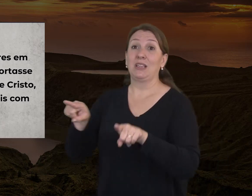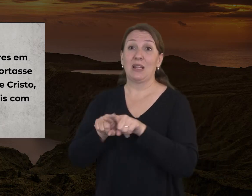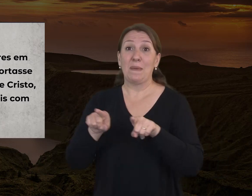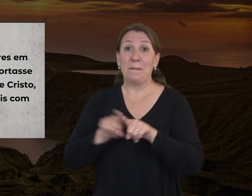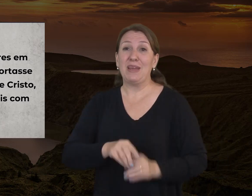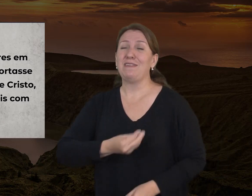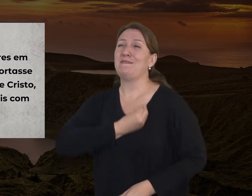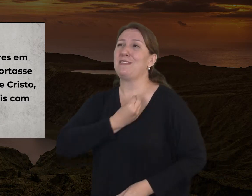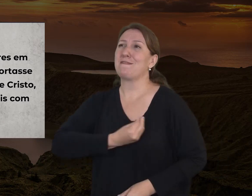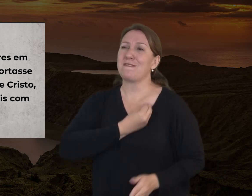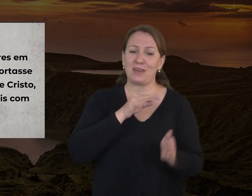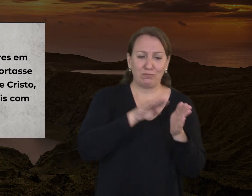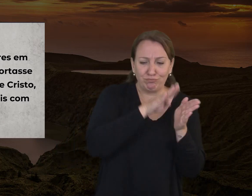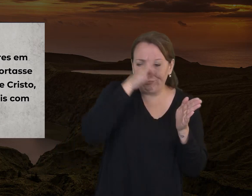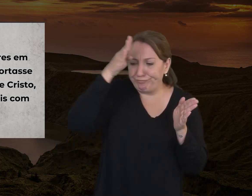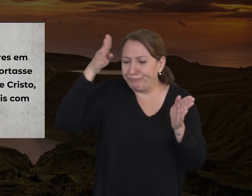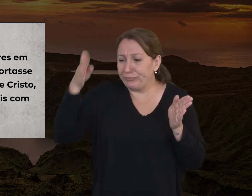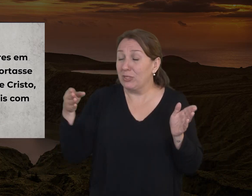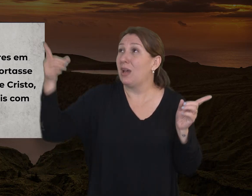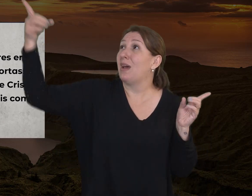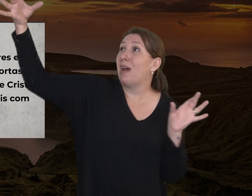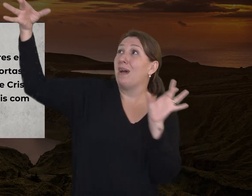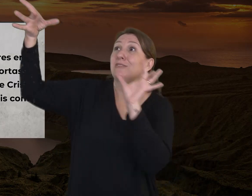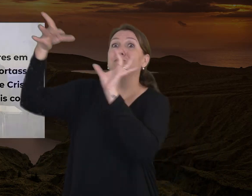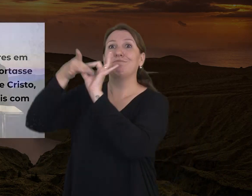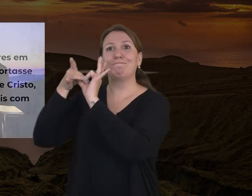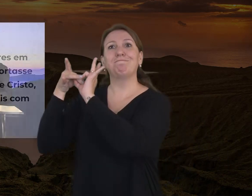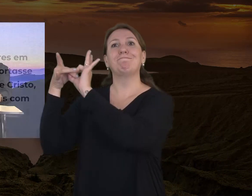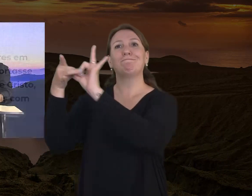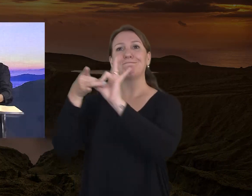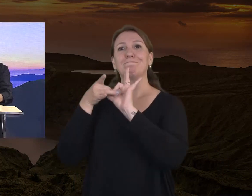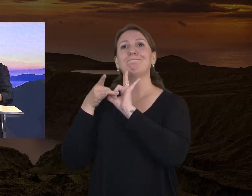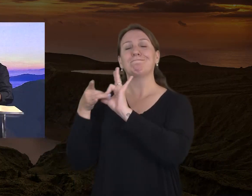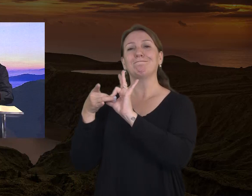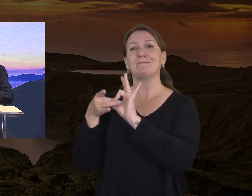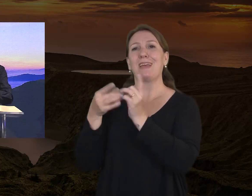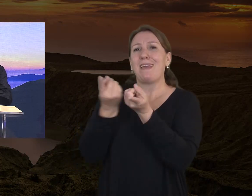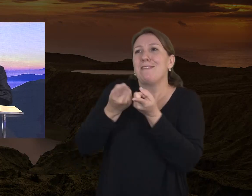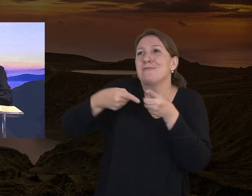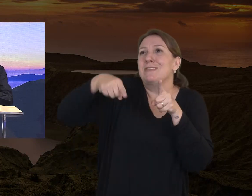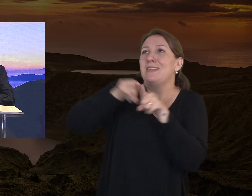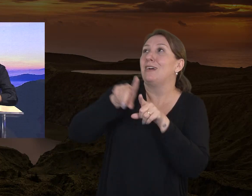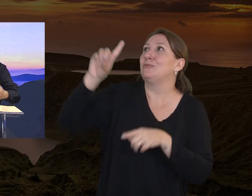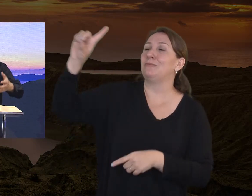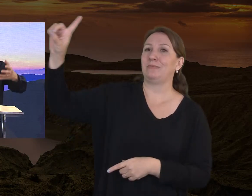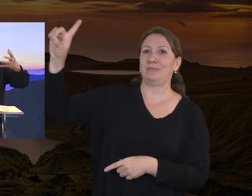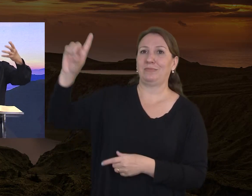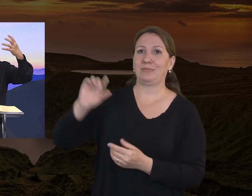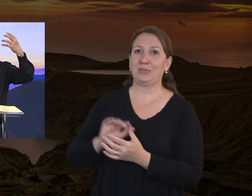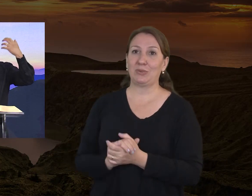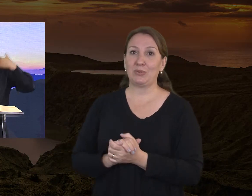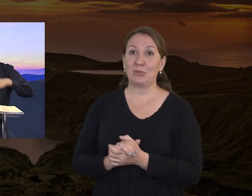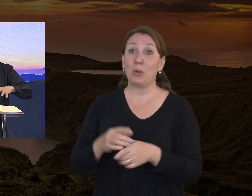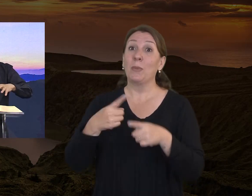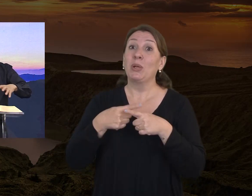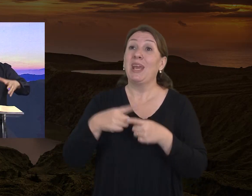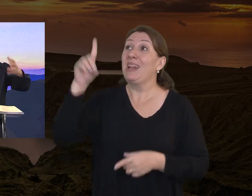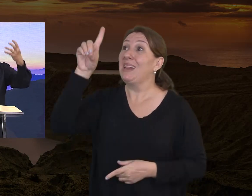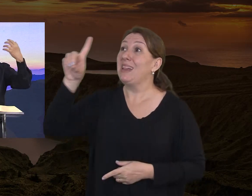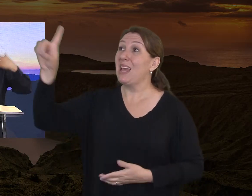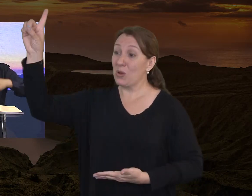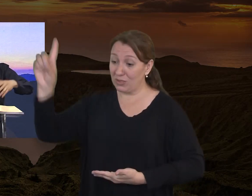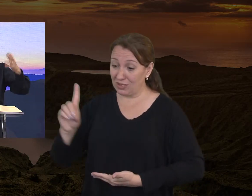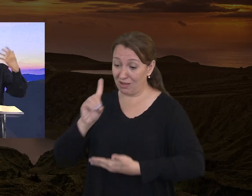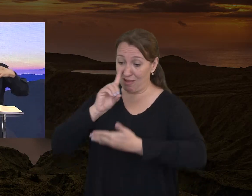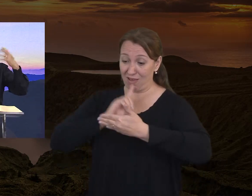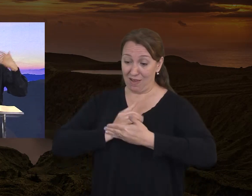dia todo conectado com Cristo, reconciliado com Deus. Deus é quem vive em nós.